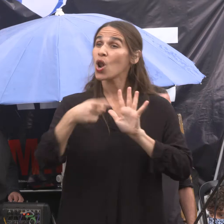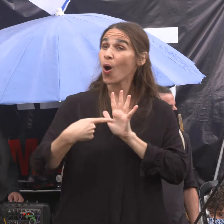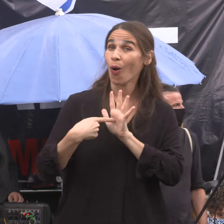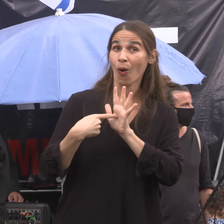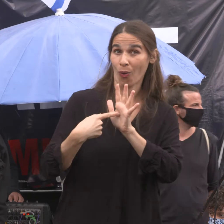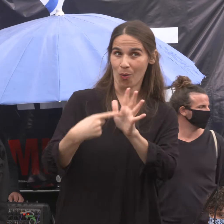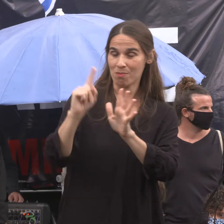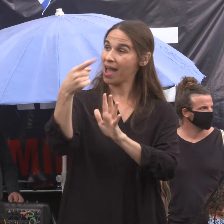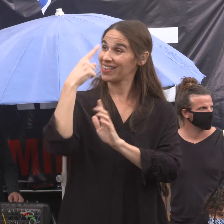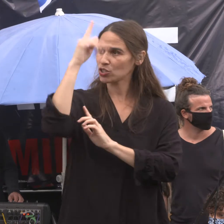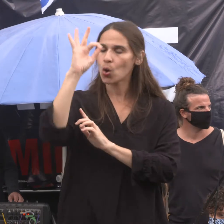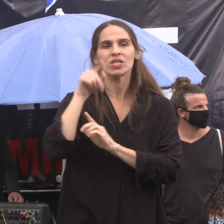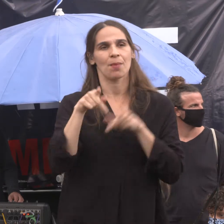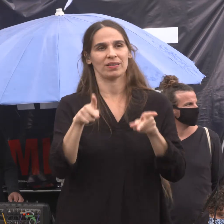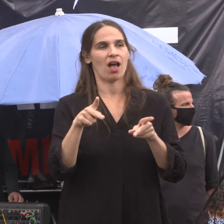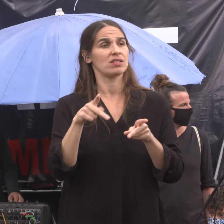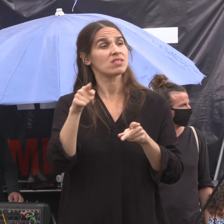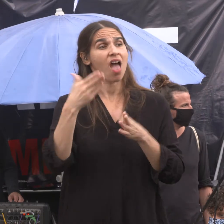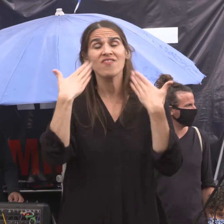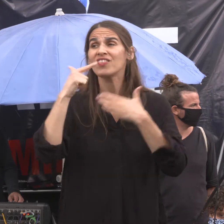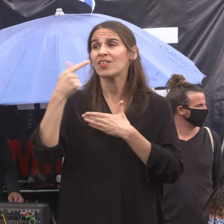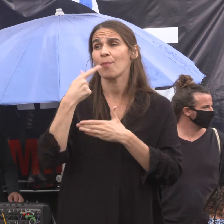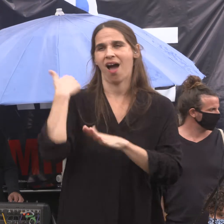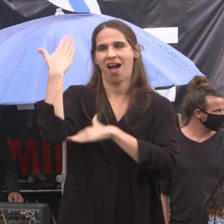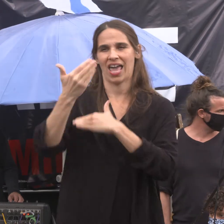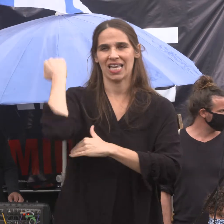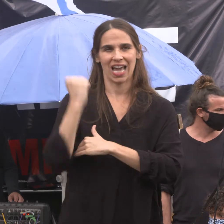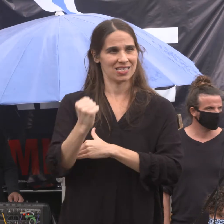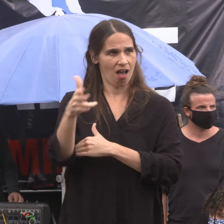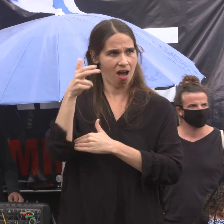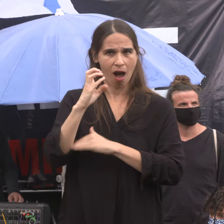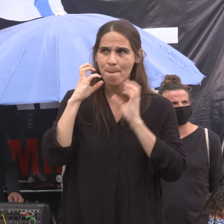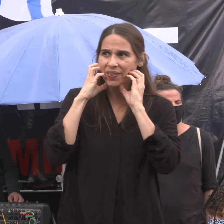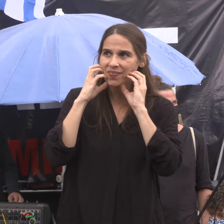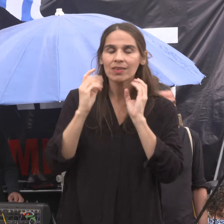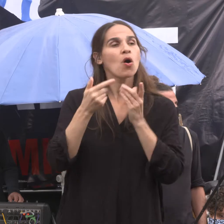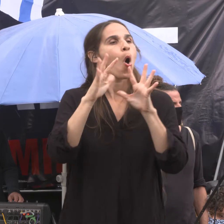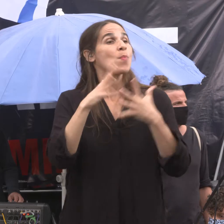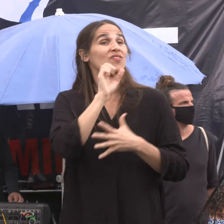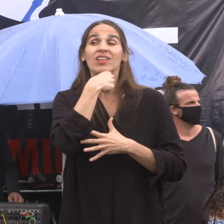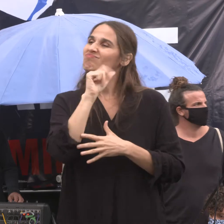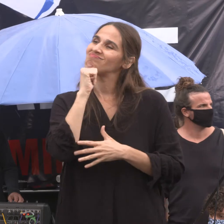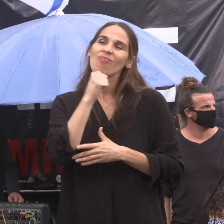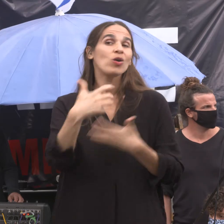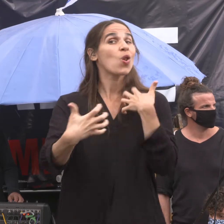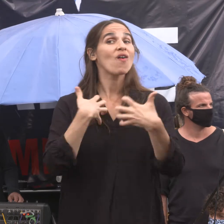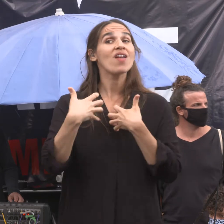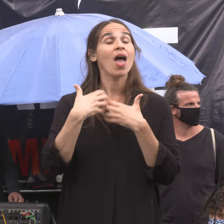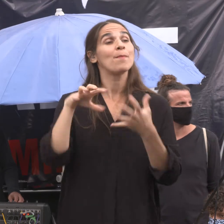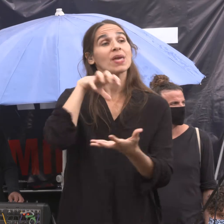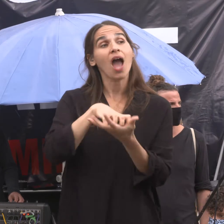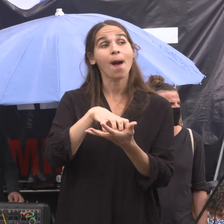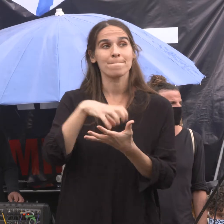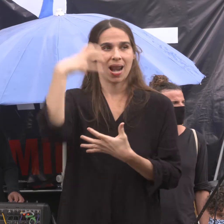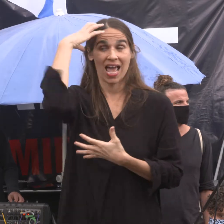בדרן, אמר אביב גפן אחרי רצח יצחק רבין. האומנים הוותיקים לא נהנו להופיע בכיכר מלכי ישראל לימים כיכר